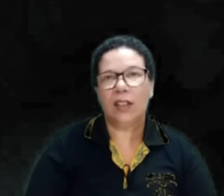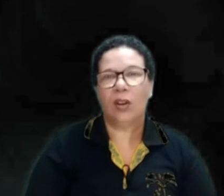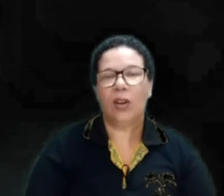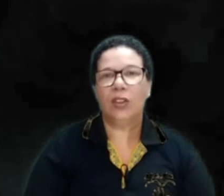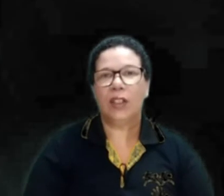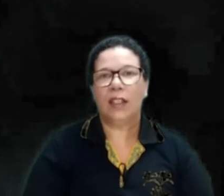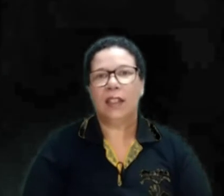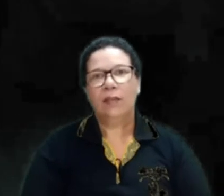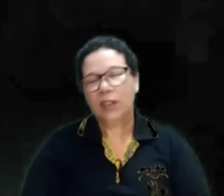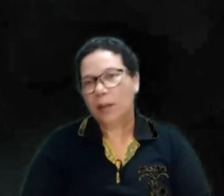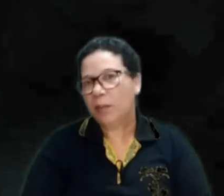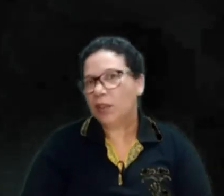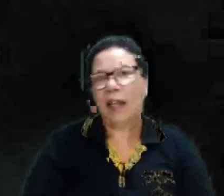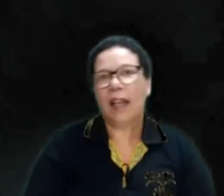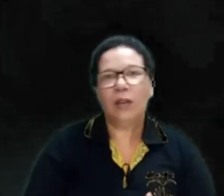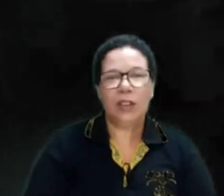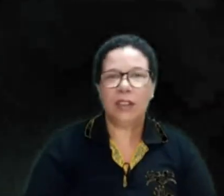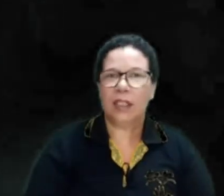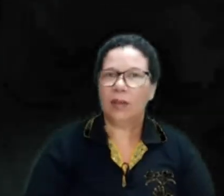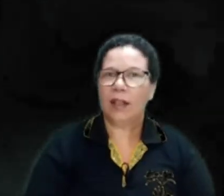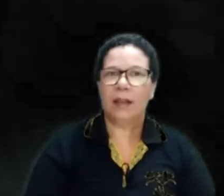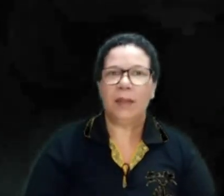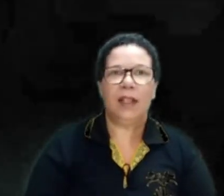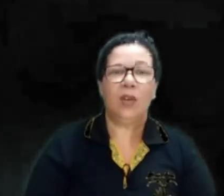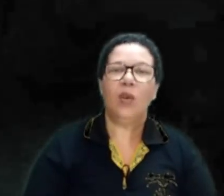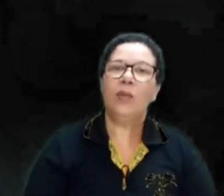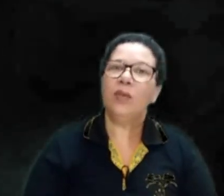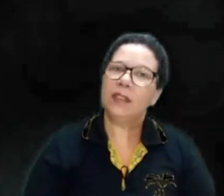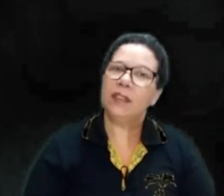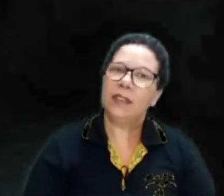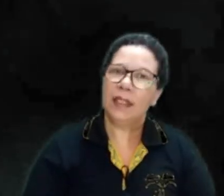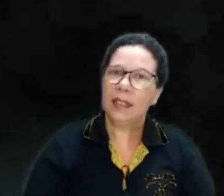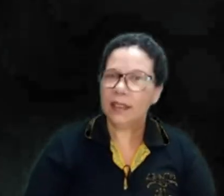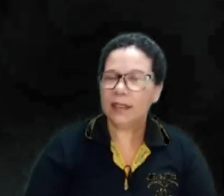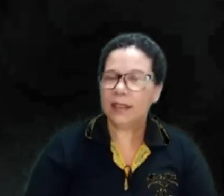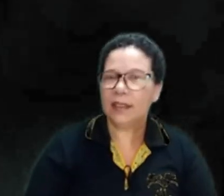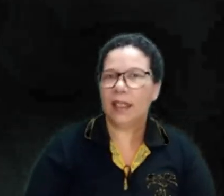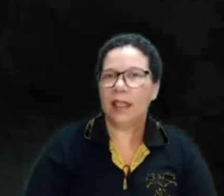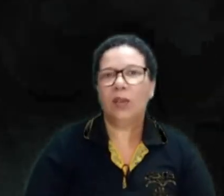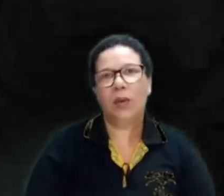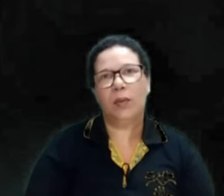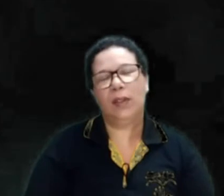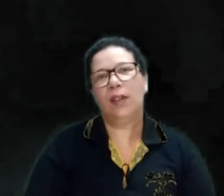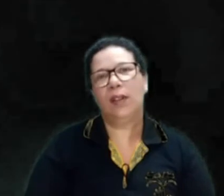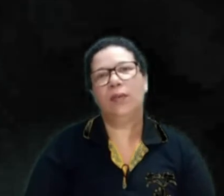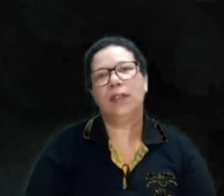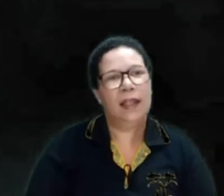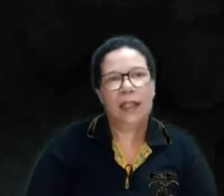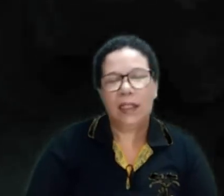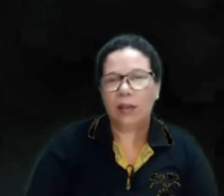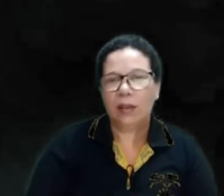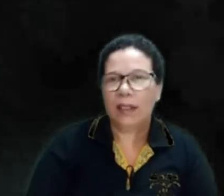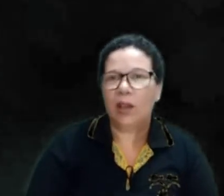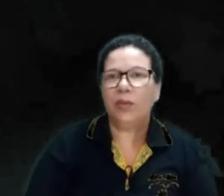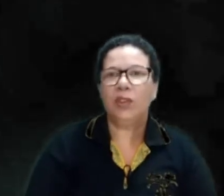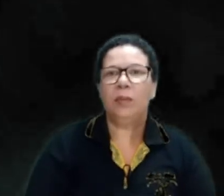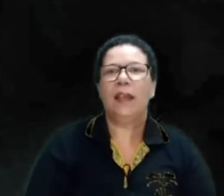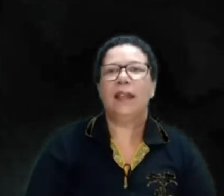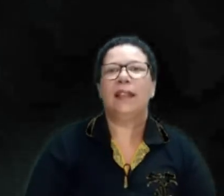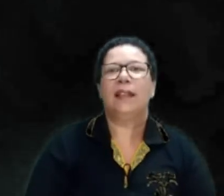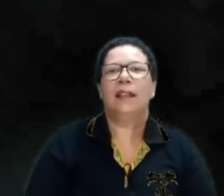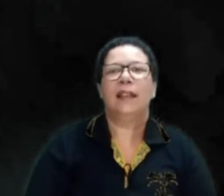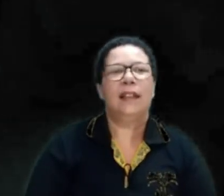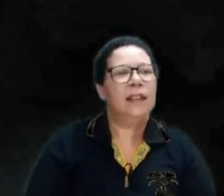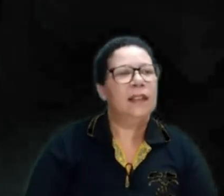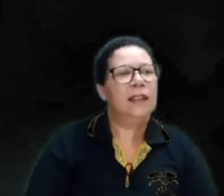ferramentas tecnológicas, você pode estar utilizando ela da maneira como você quiser, no momento que você quiser. Então, aqui é o